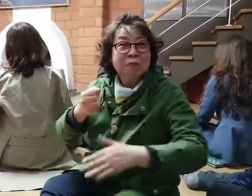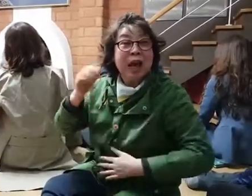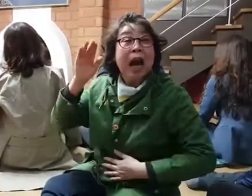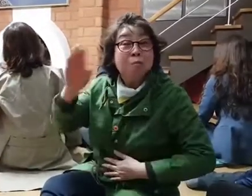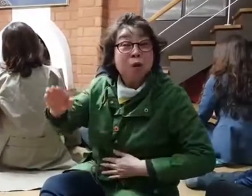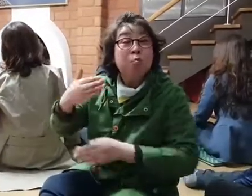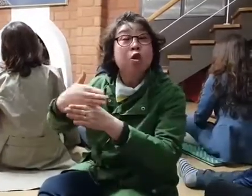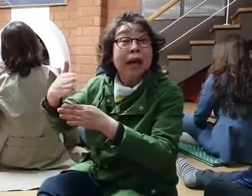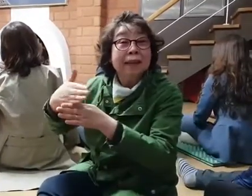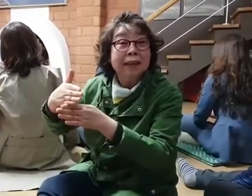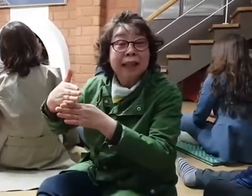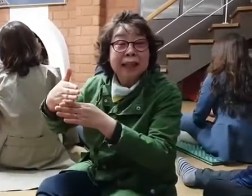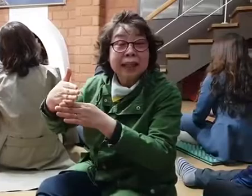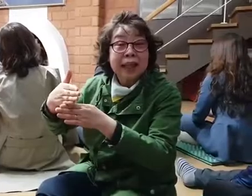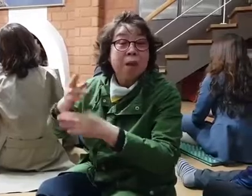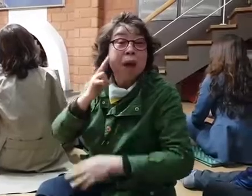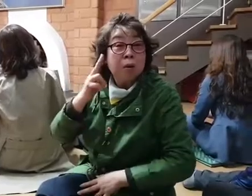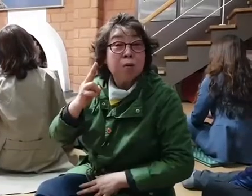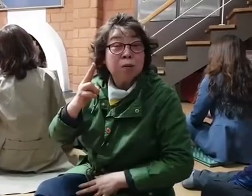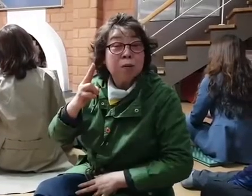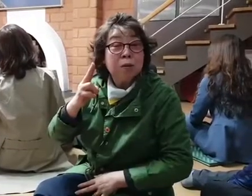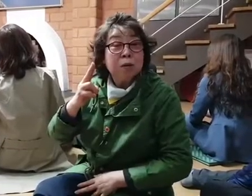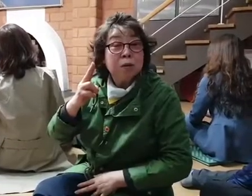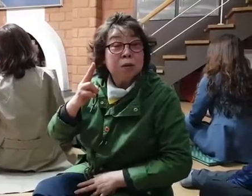앞으로 이 부분 굉장히